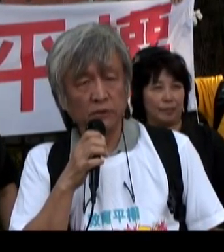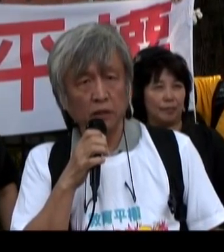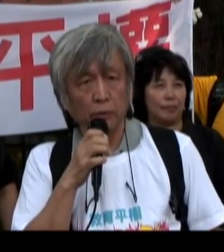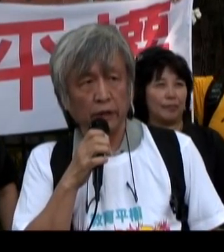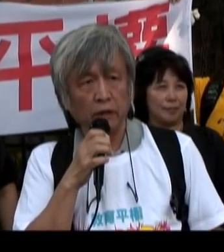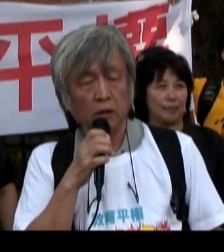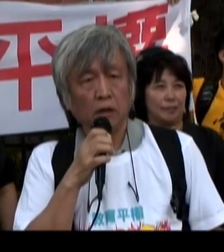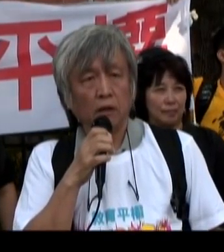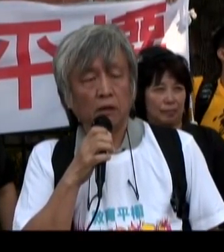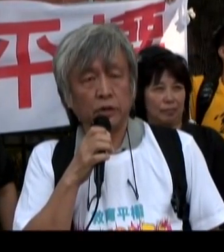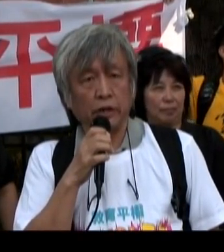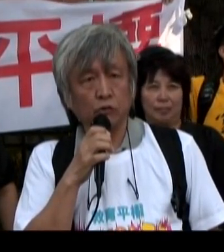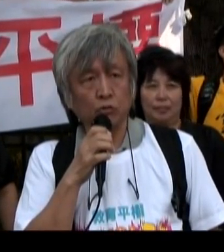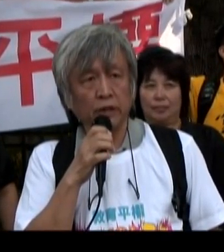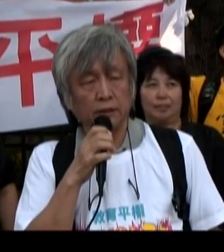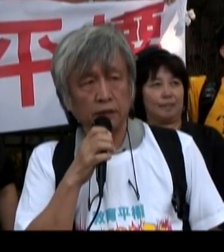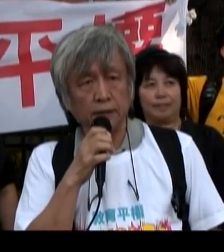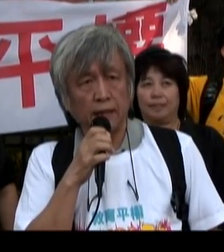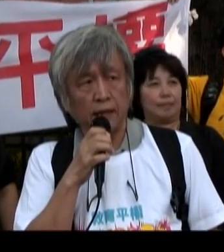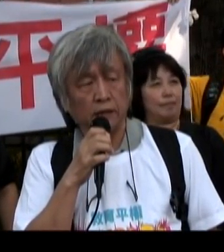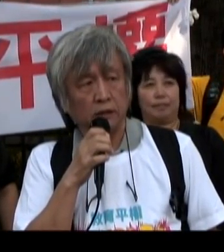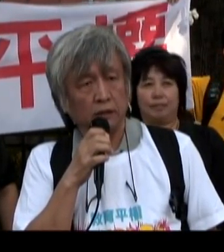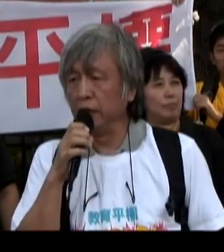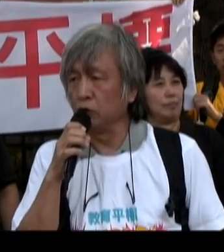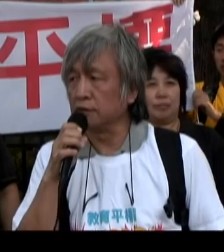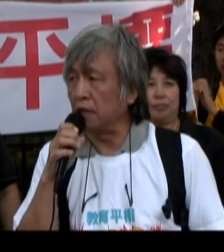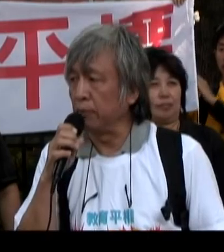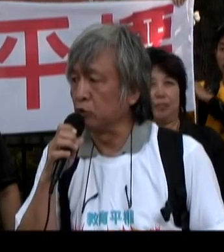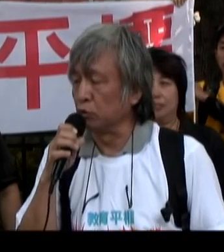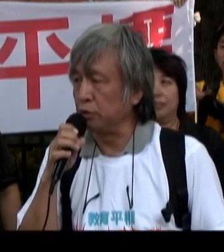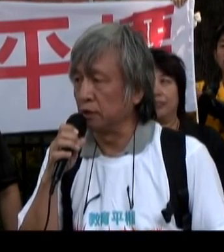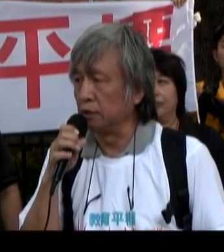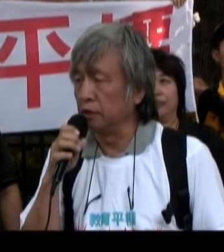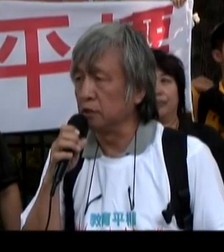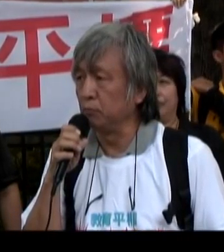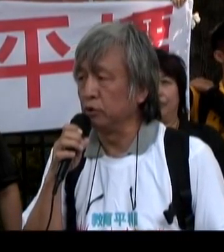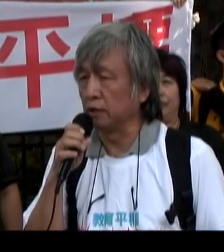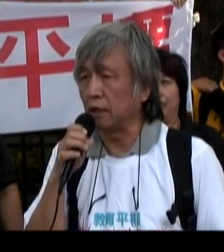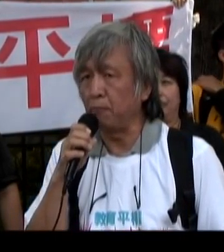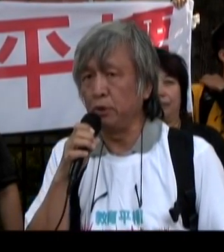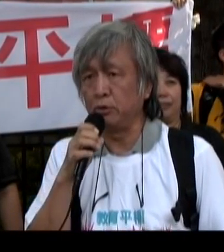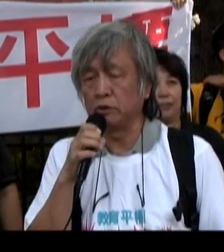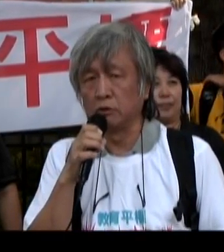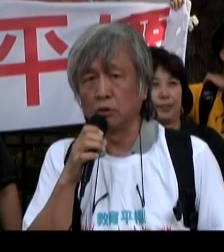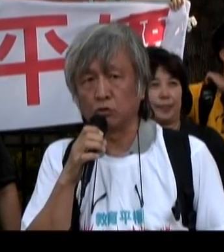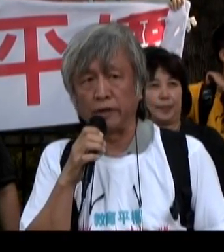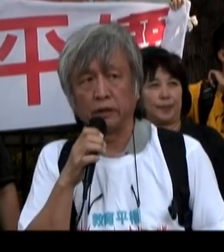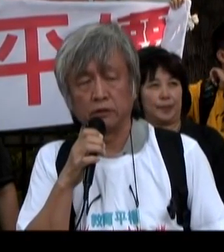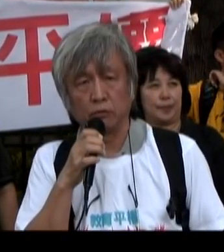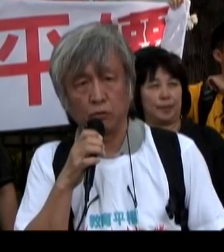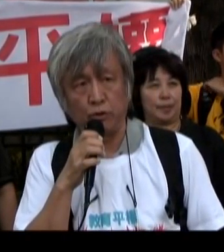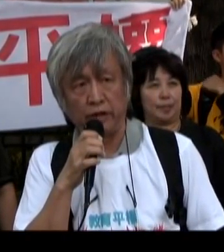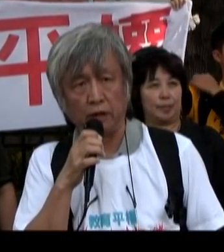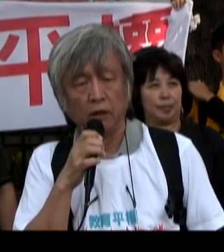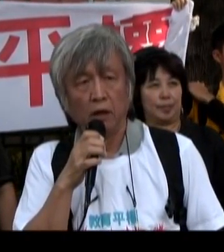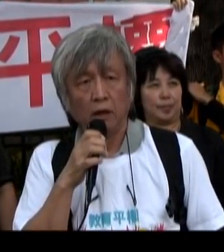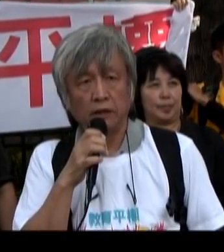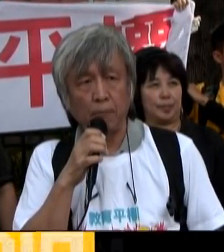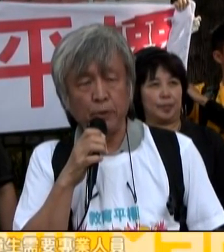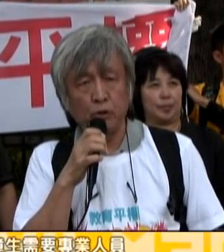为协助一个身心障碍者，一种障别所需要的人力是不一样，他必须受过专业的训练，他必须